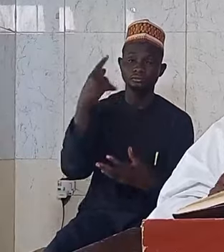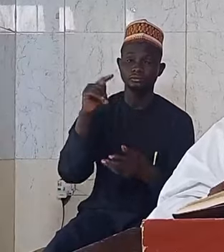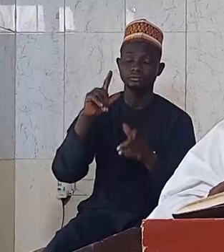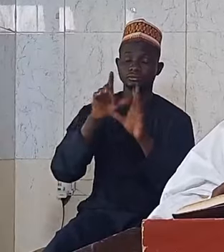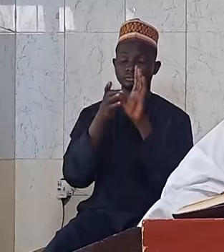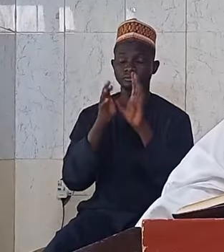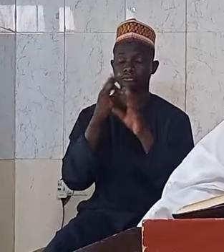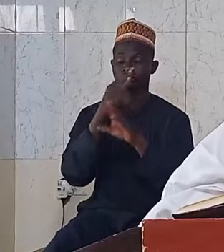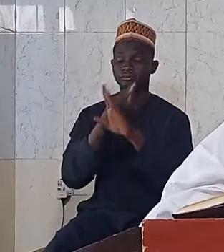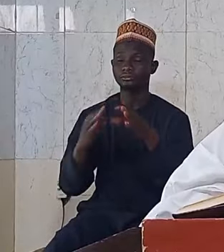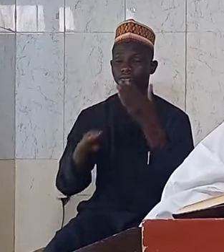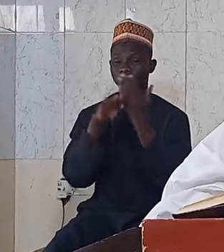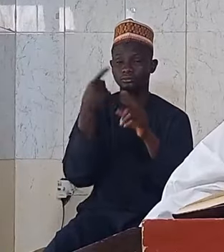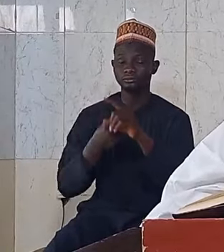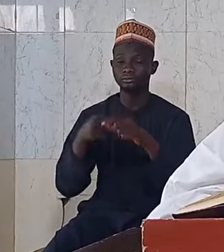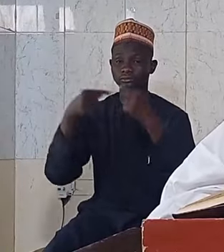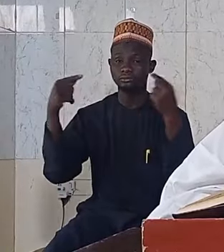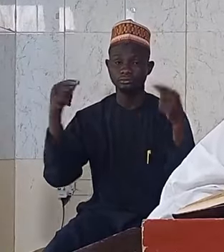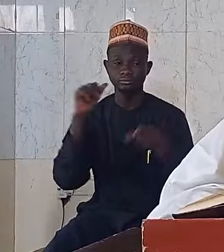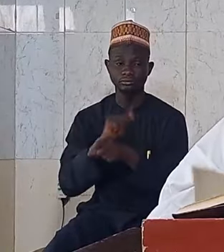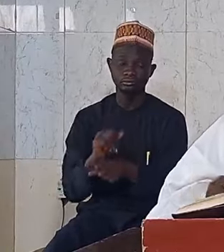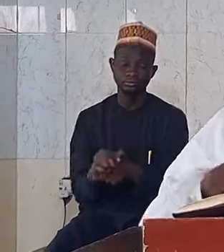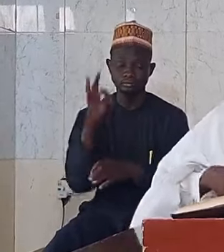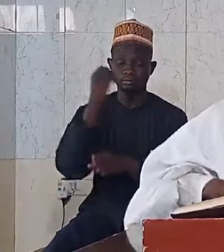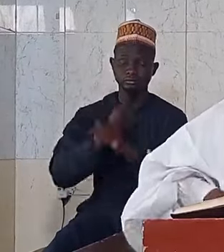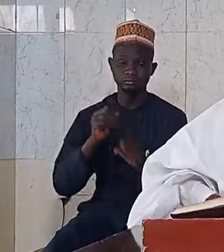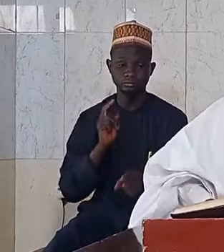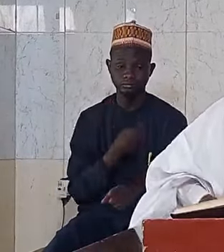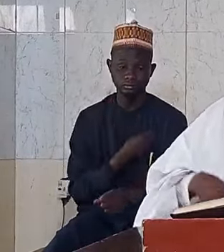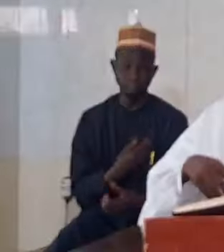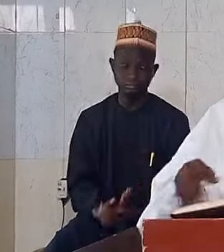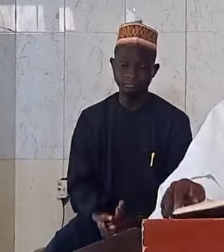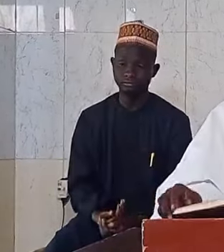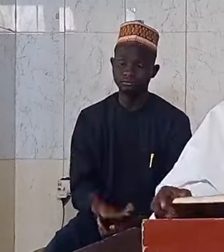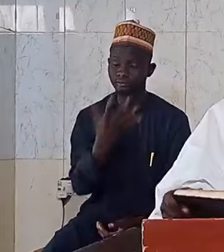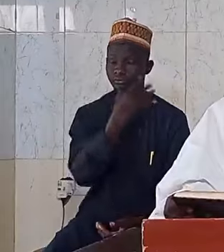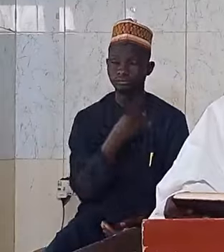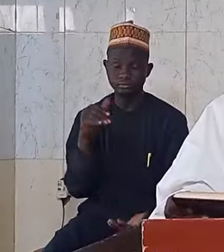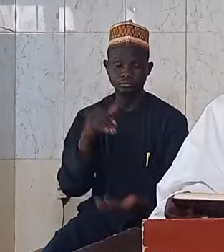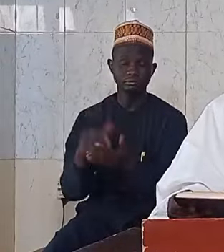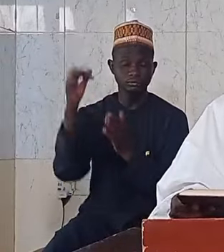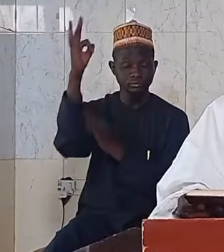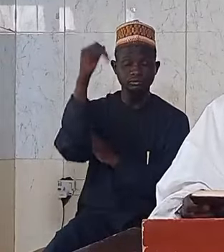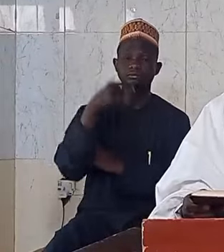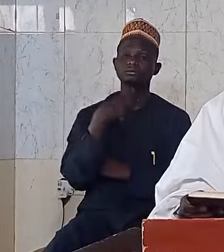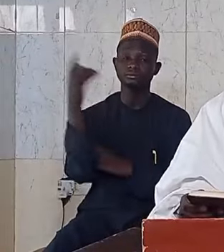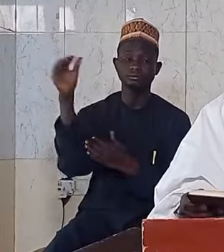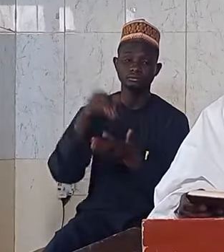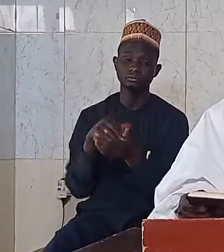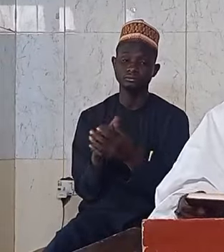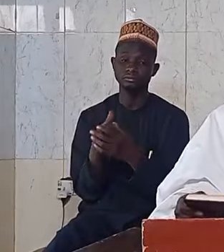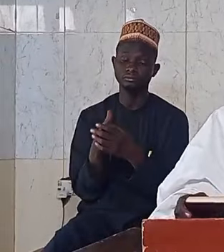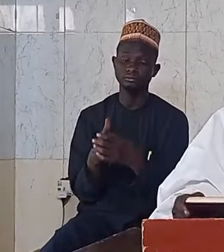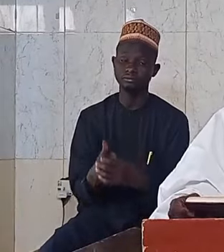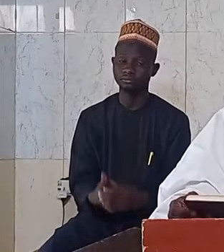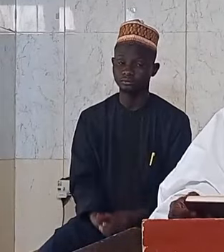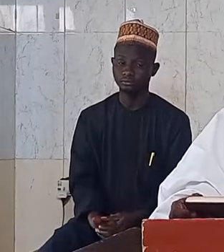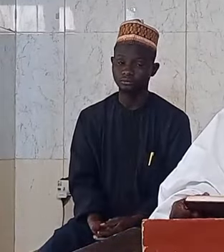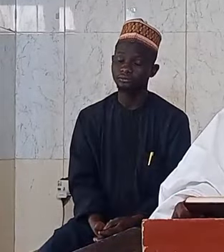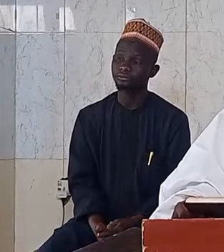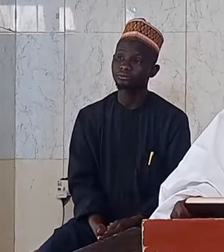daf'i al'a'da Allah tsare thumma qala sannan Allah madauki yace الذين